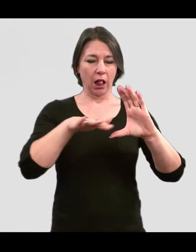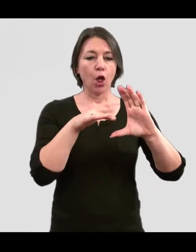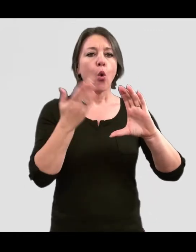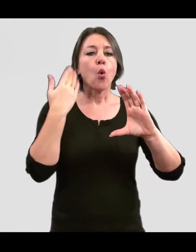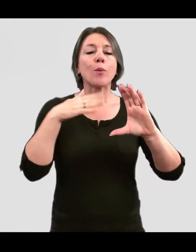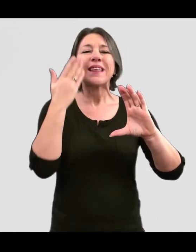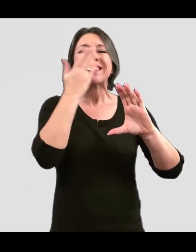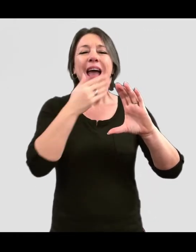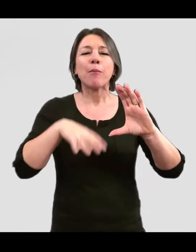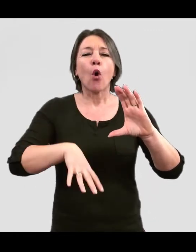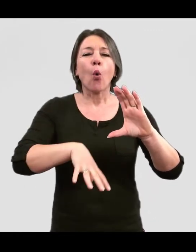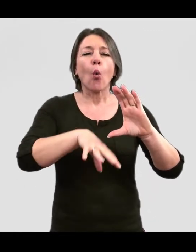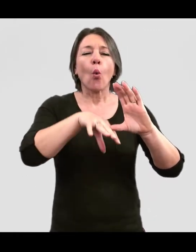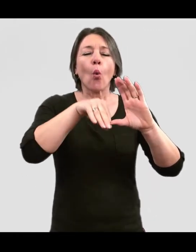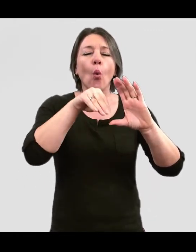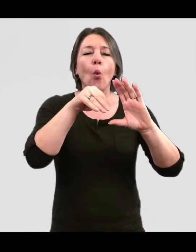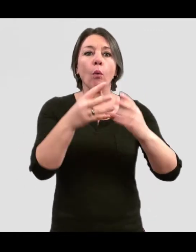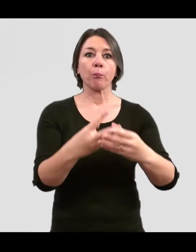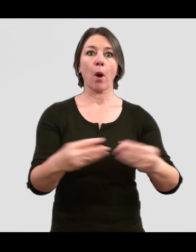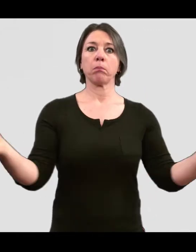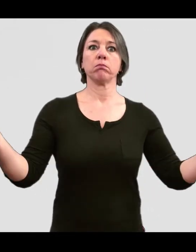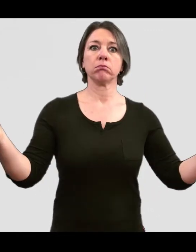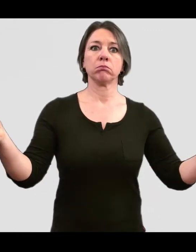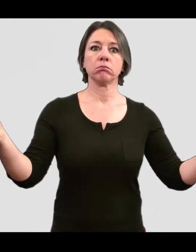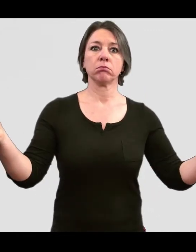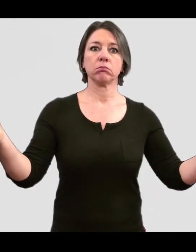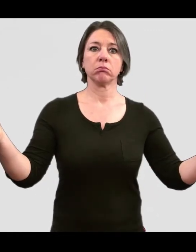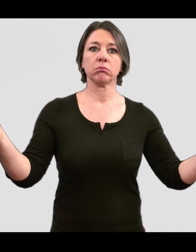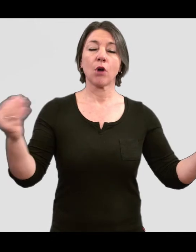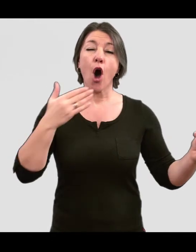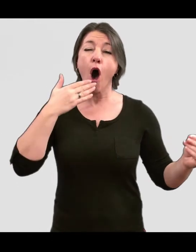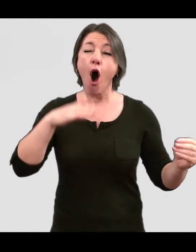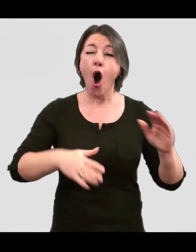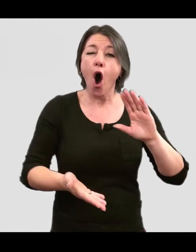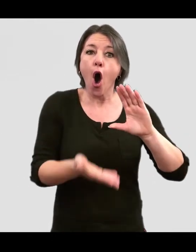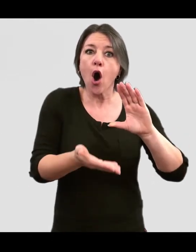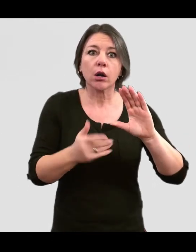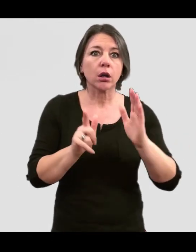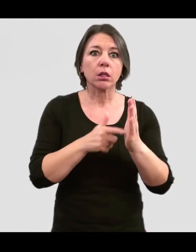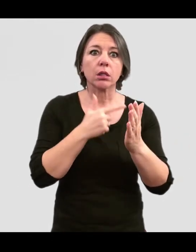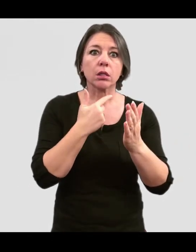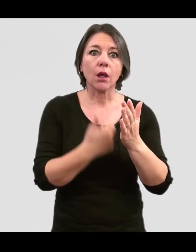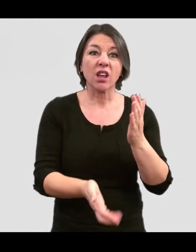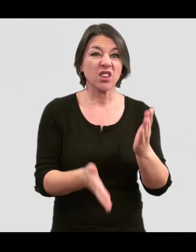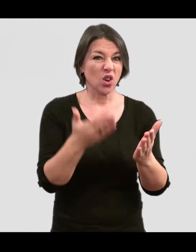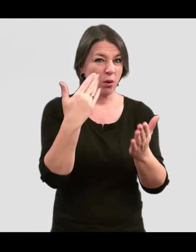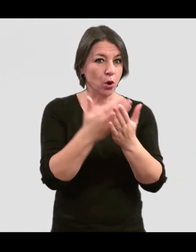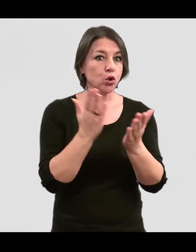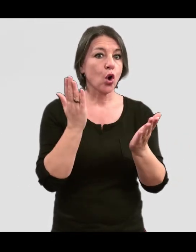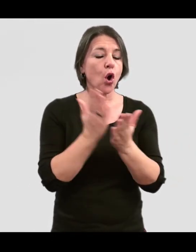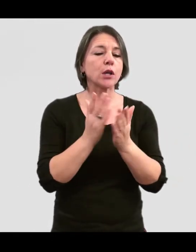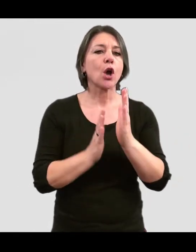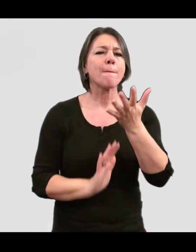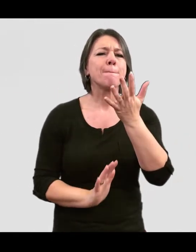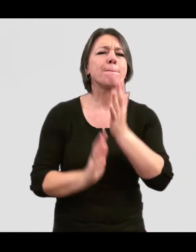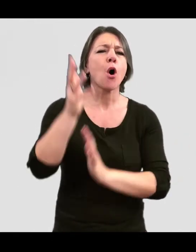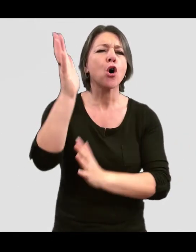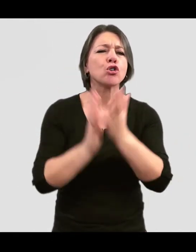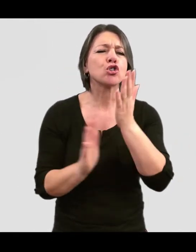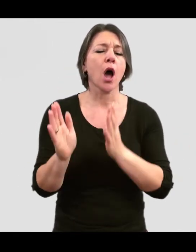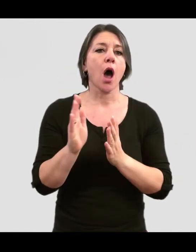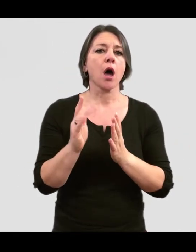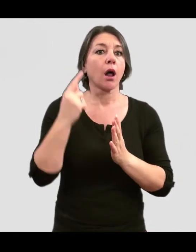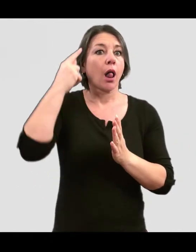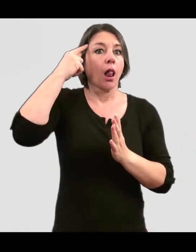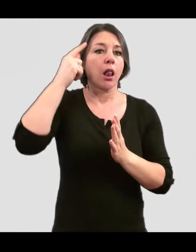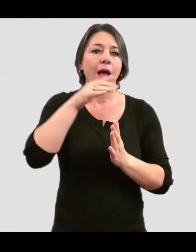podstatě do sebe pojmout strašně moc tepla a relativně rychle. Proto ji třeba používáme k tomu, aby jsme hasili požáry. Nebo proto